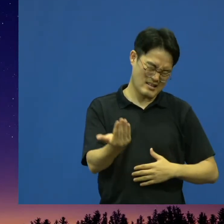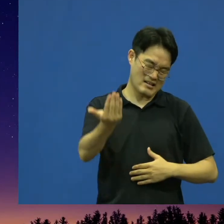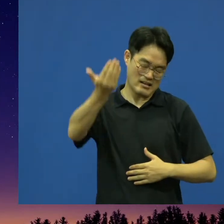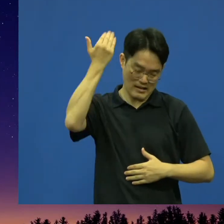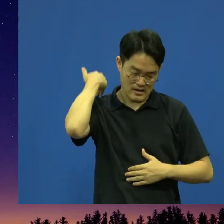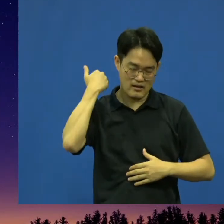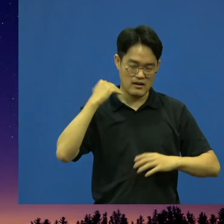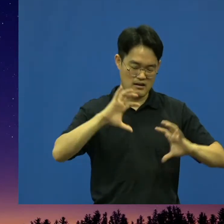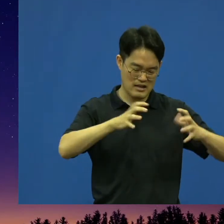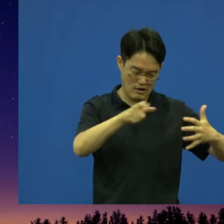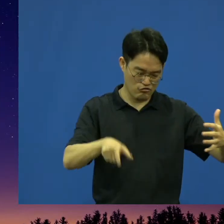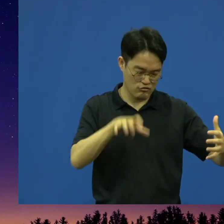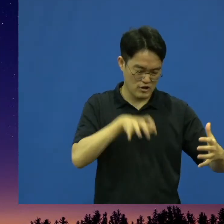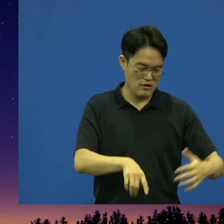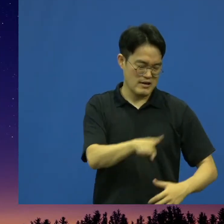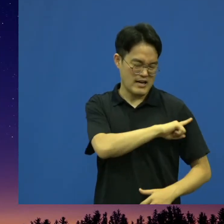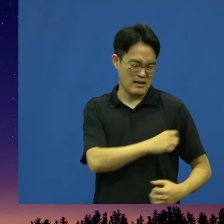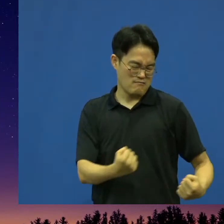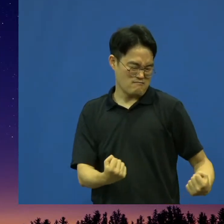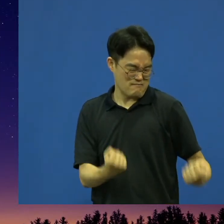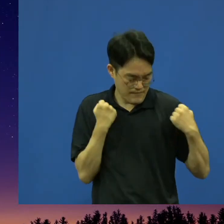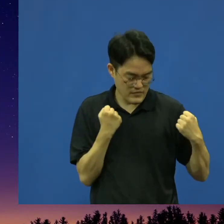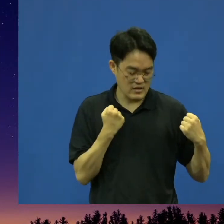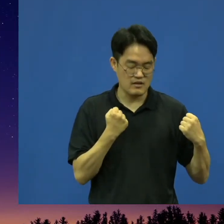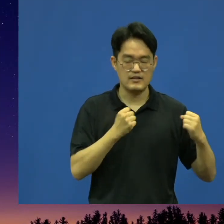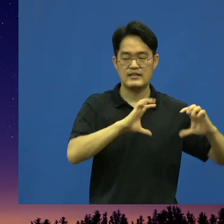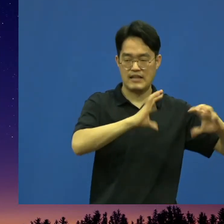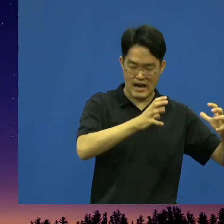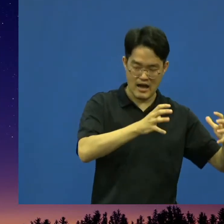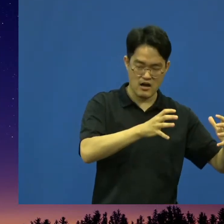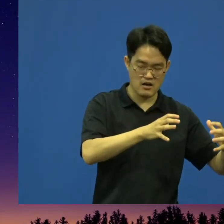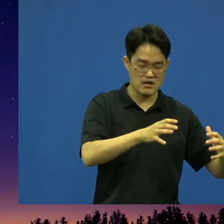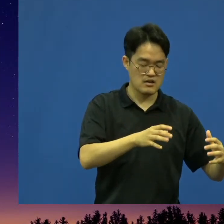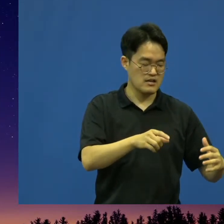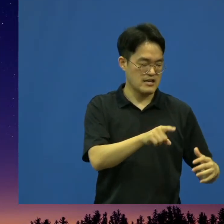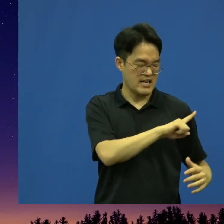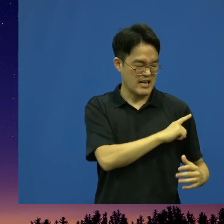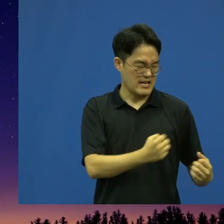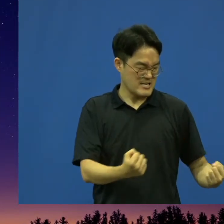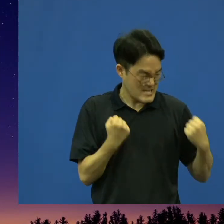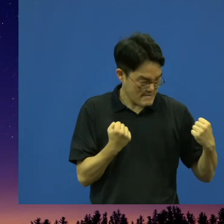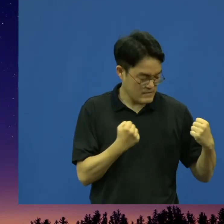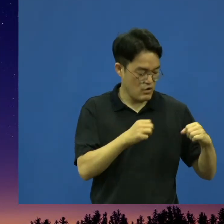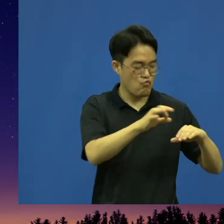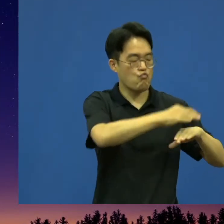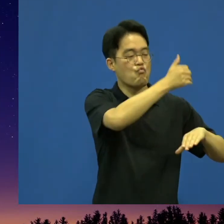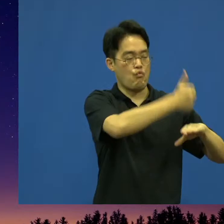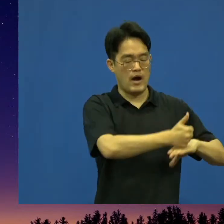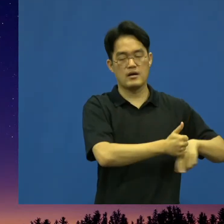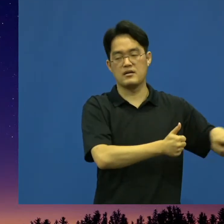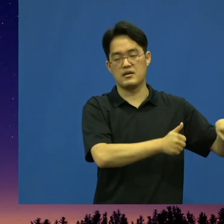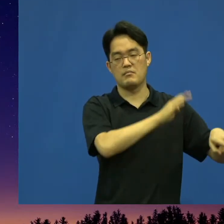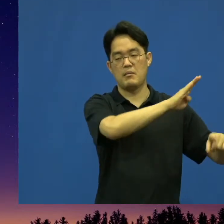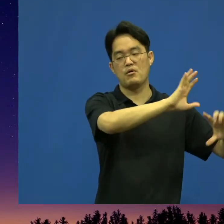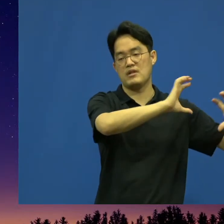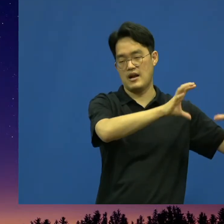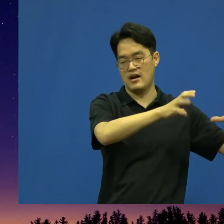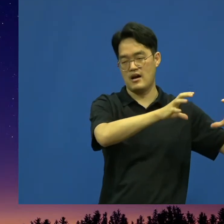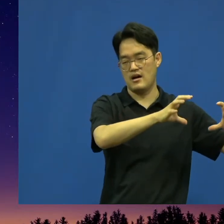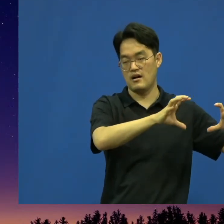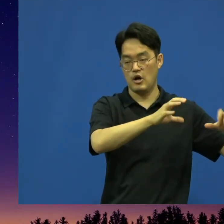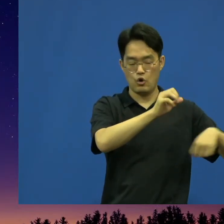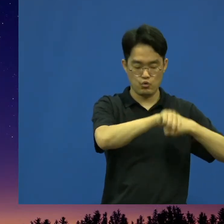탁월한 임금이요 제국 중에 하나, 바벨론 제국. 이게 첫 번째, 말하자면 짐승의 왕인